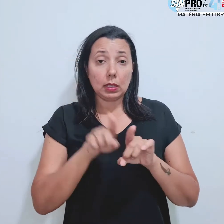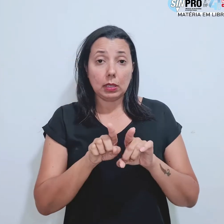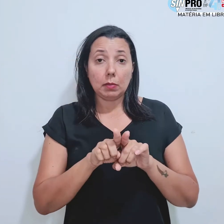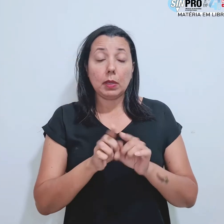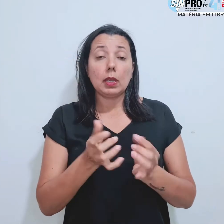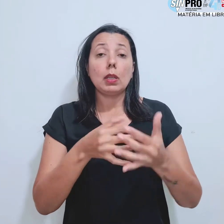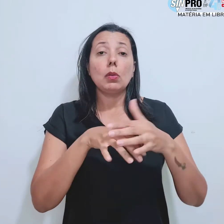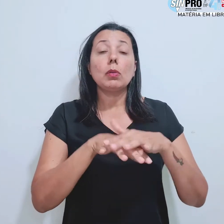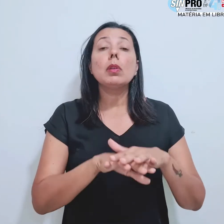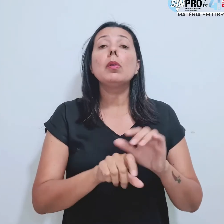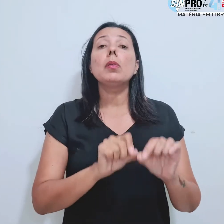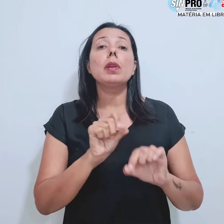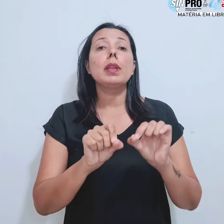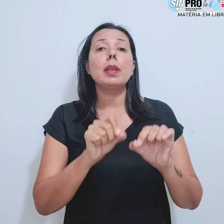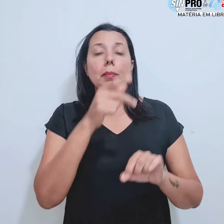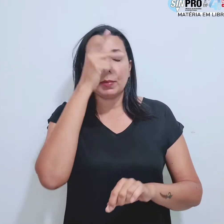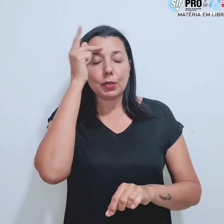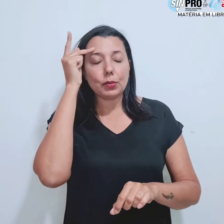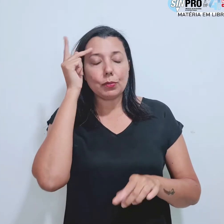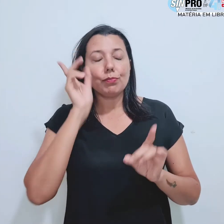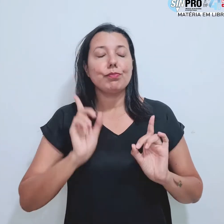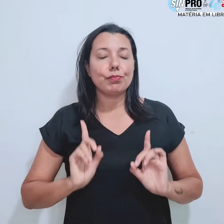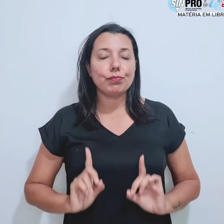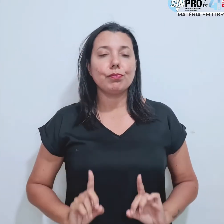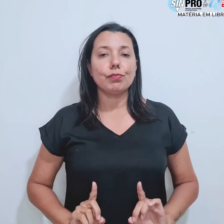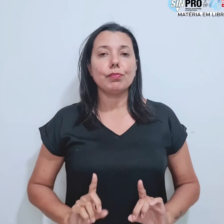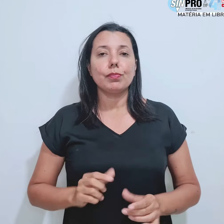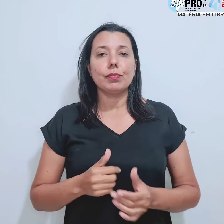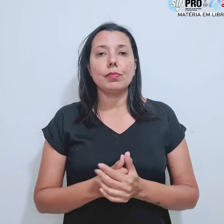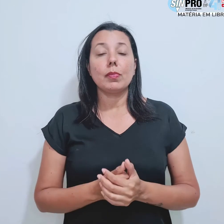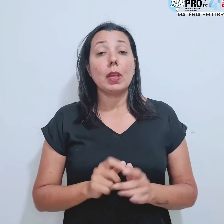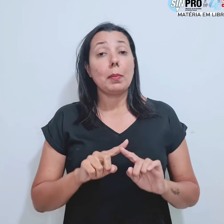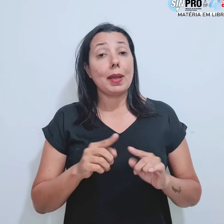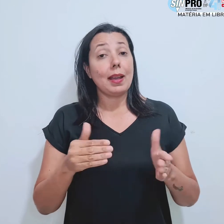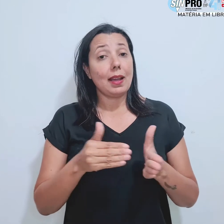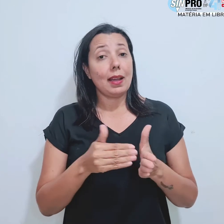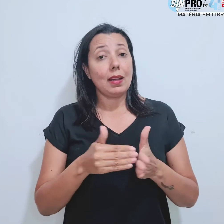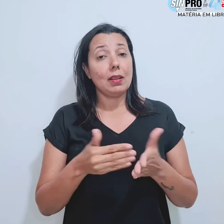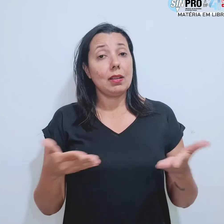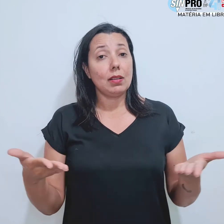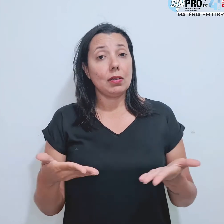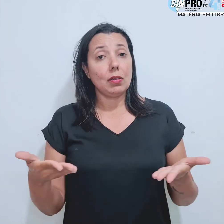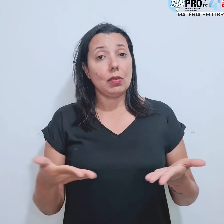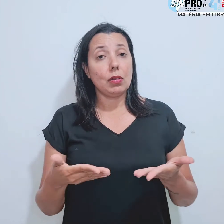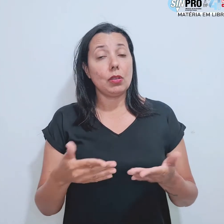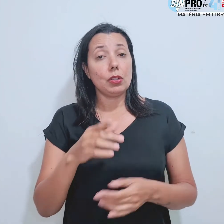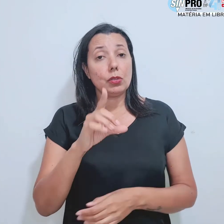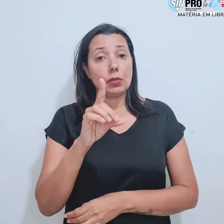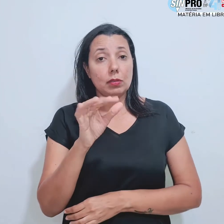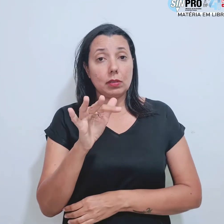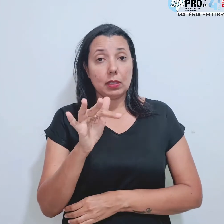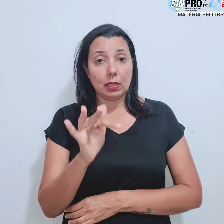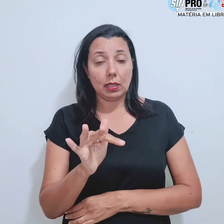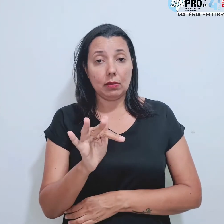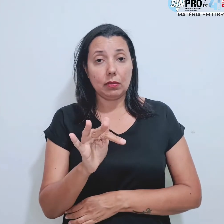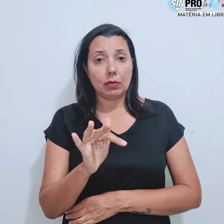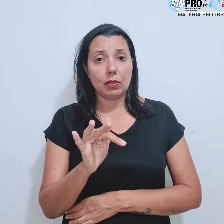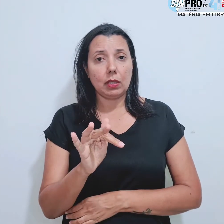incluindo aí as pessoas com deficiência. Mas até hoje, o Distrito Federal e o resto